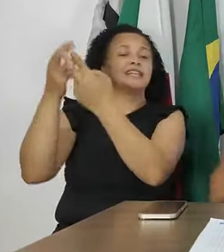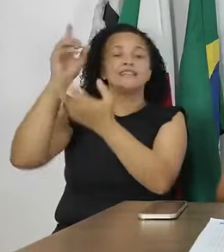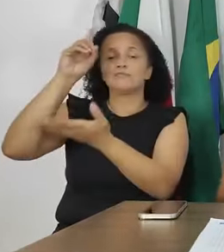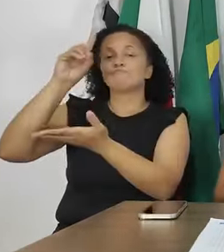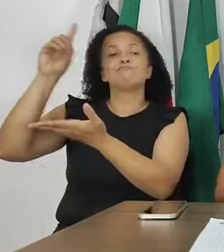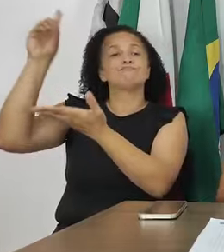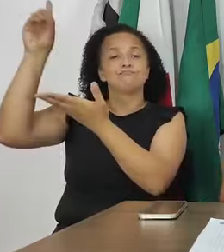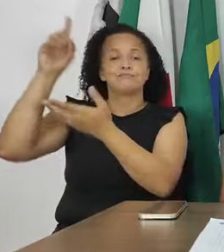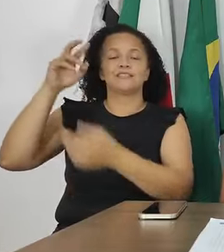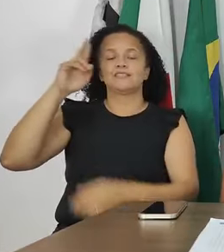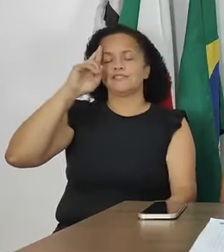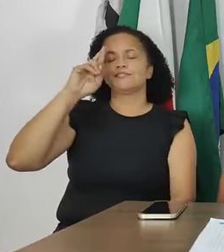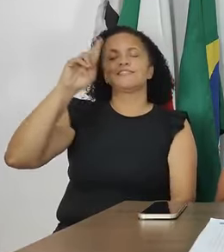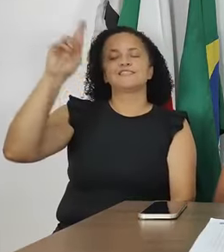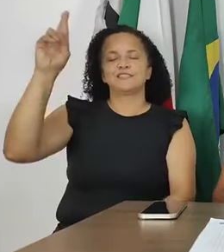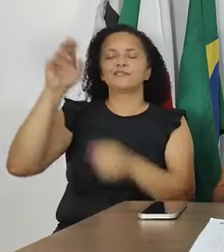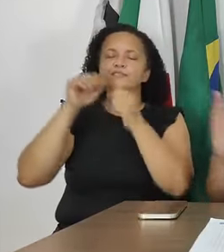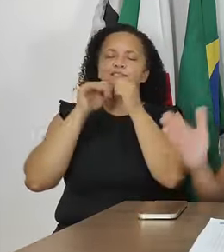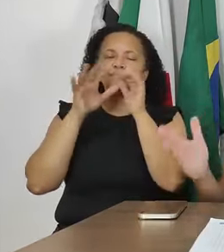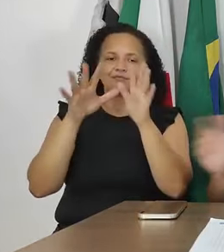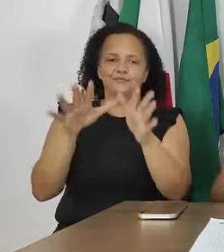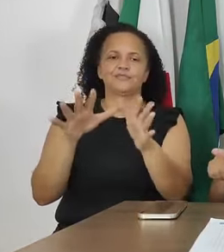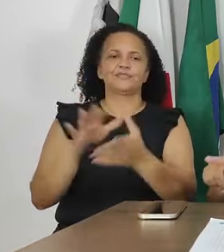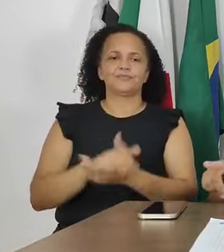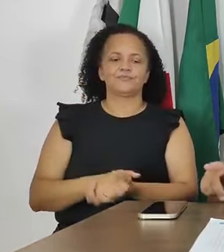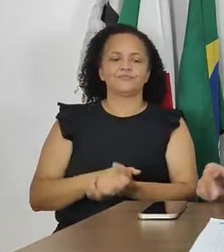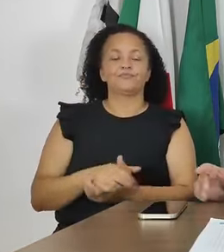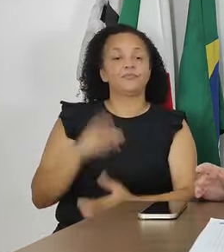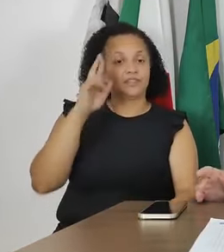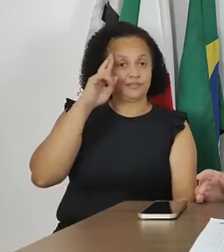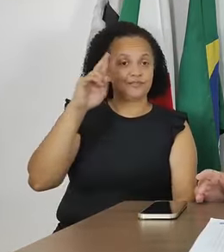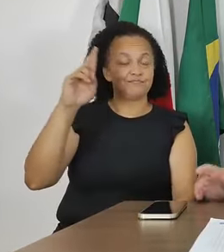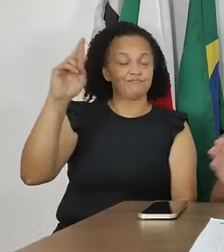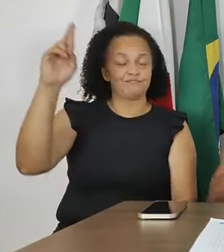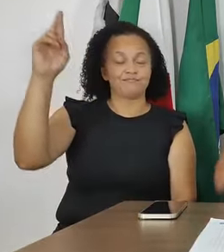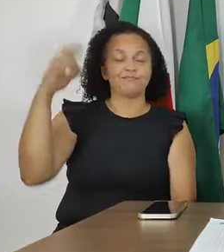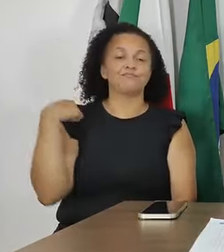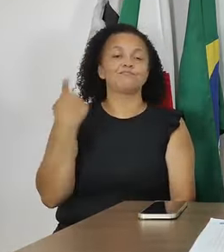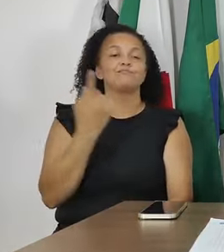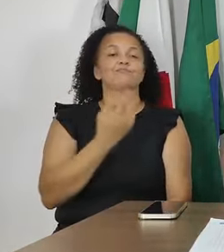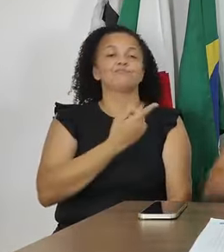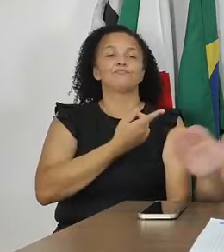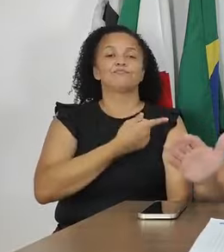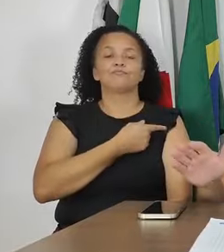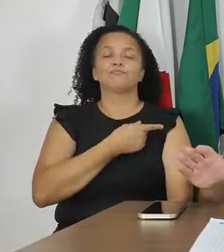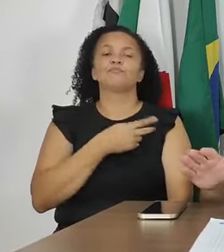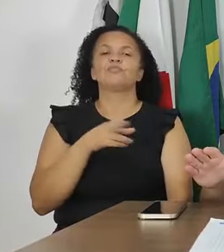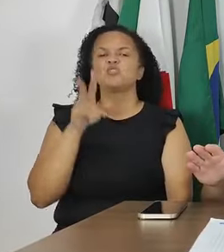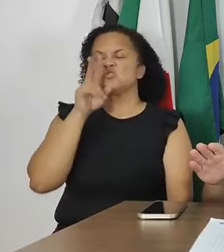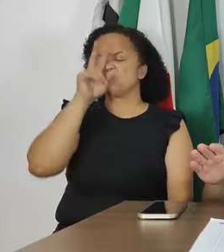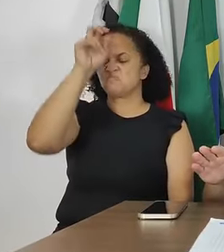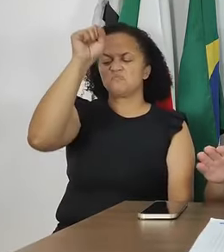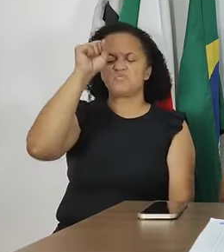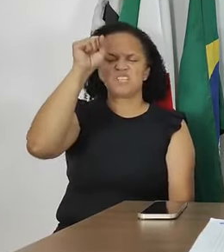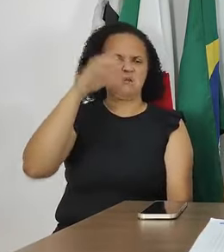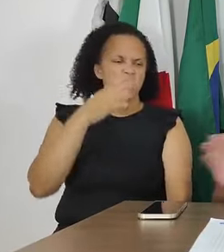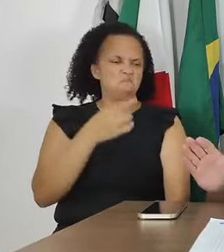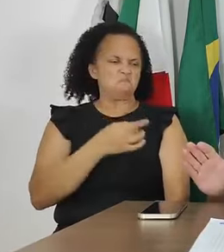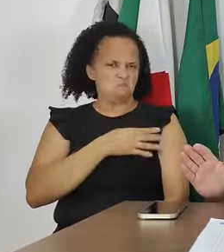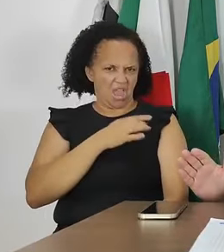O Senhor é o meu provedor. O Senhor é a nossa bandeira, portanto nós não tememos o mal,